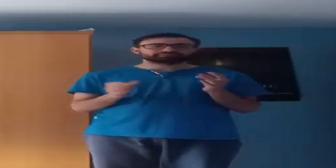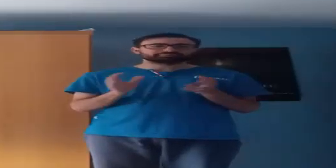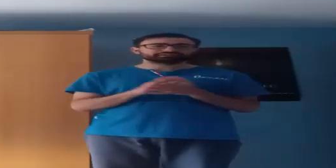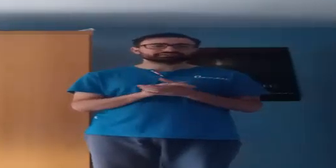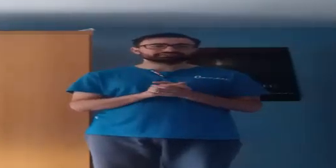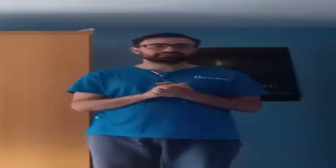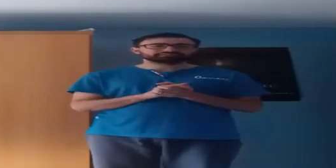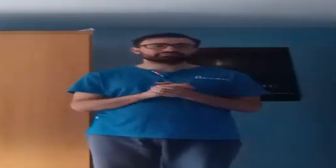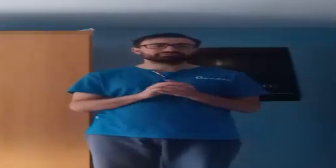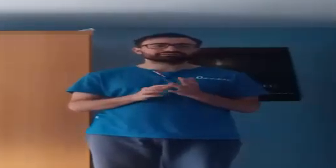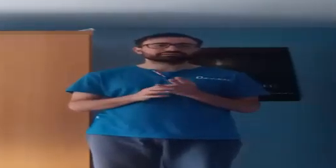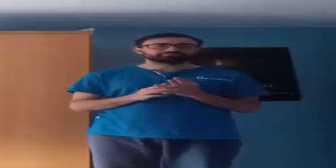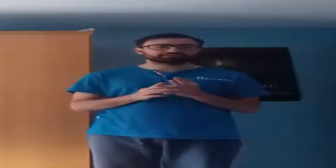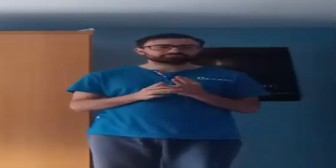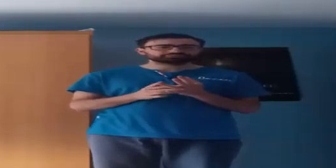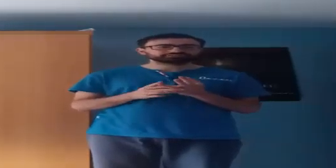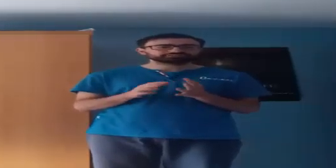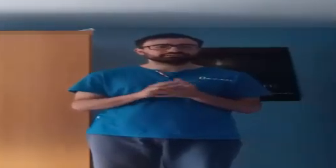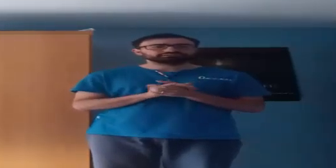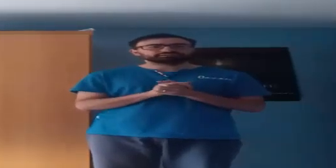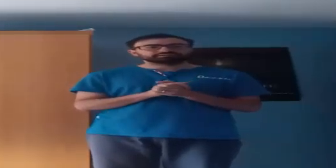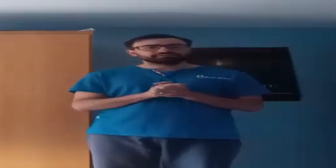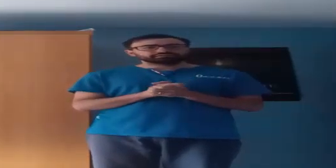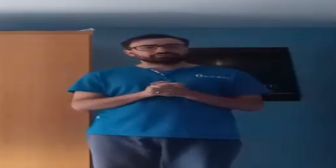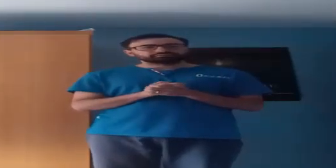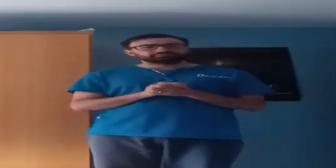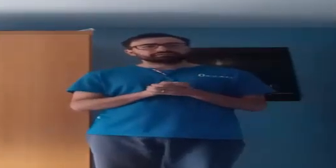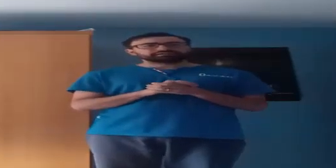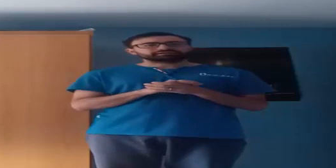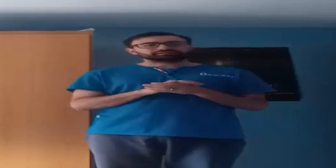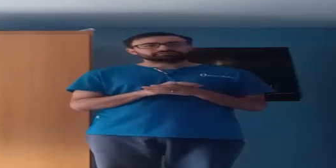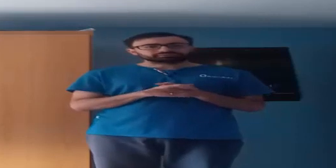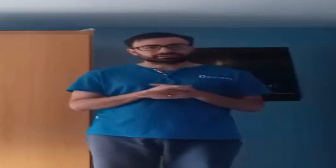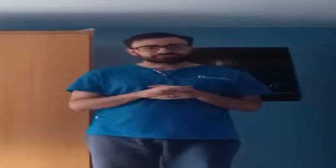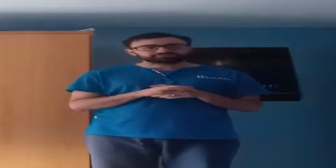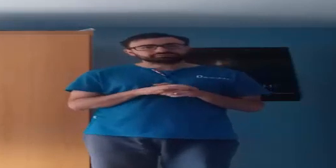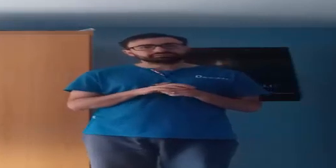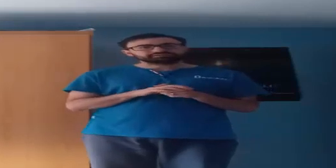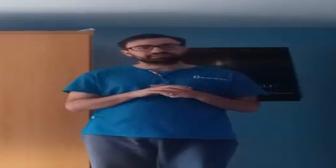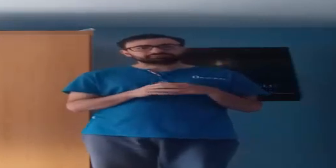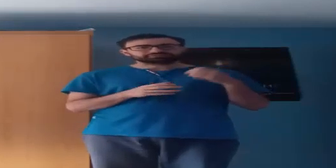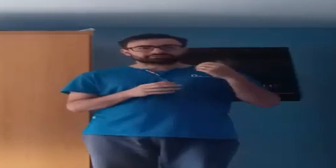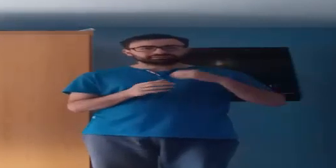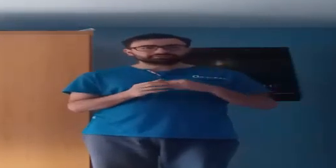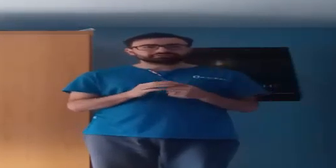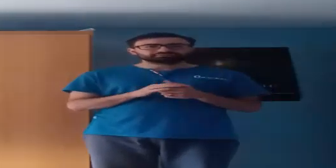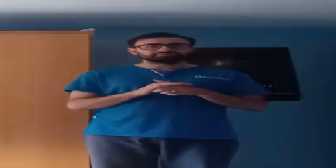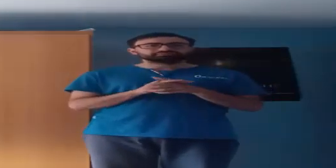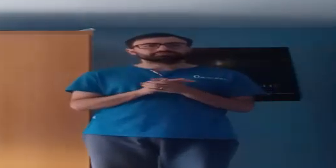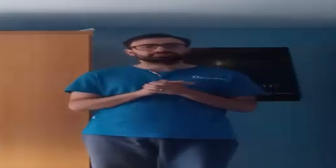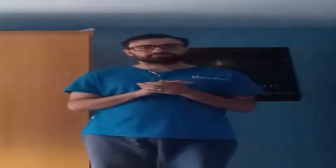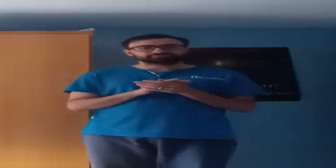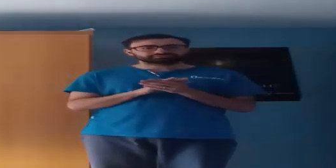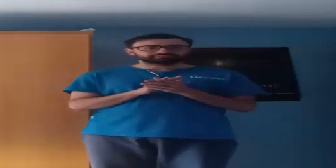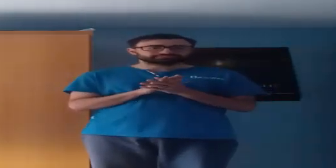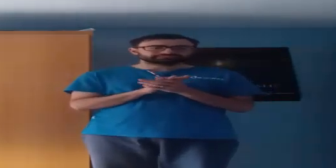de viajes con los argonautas, con Jasón, del vellocino de oro, como se